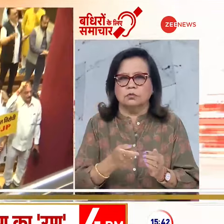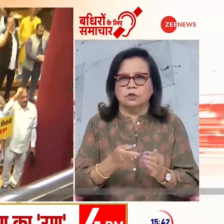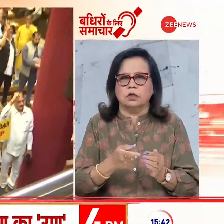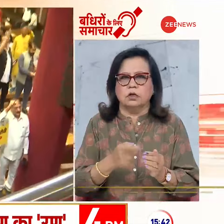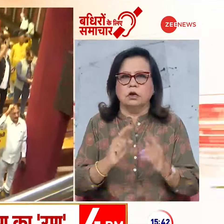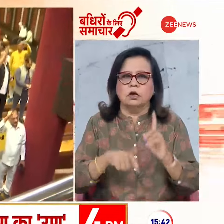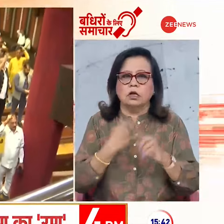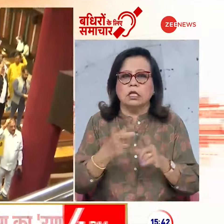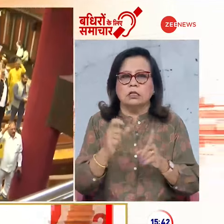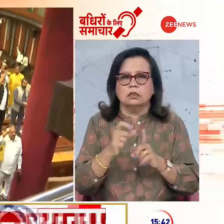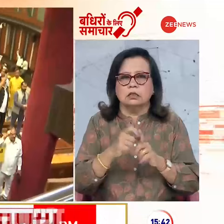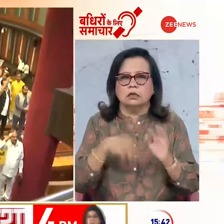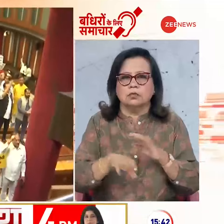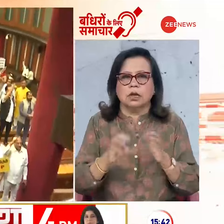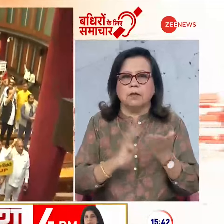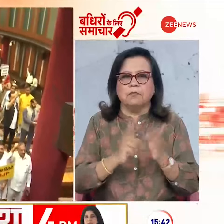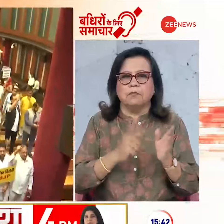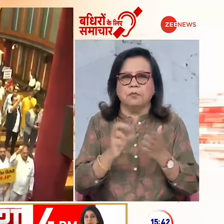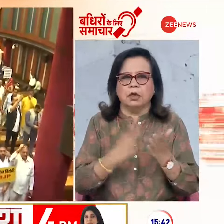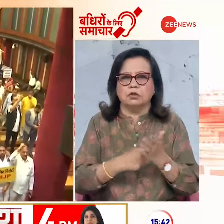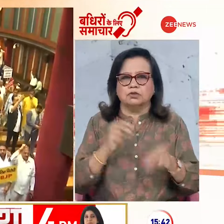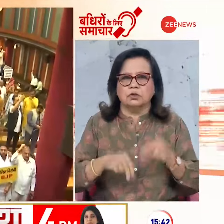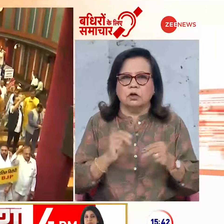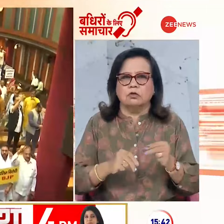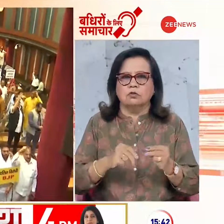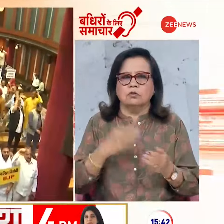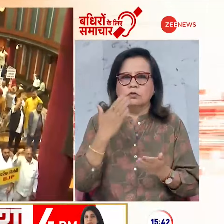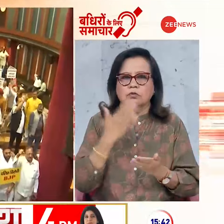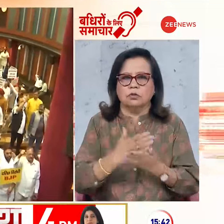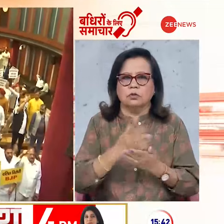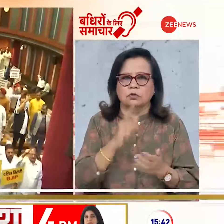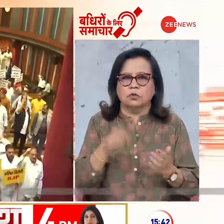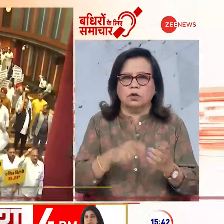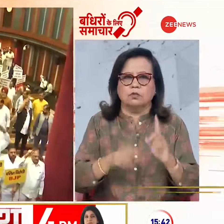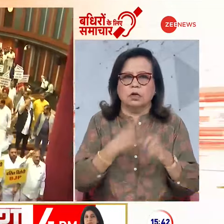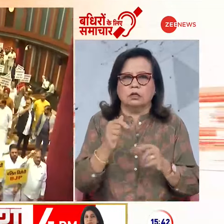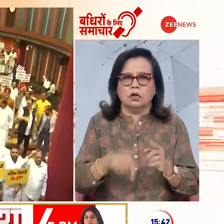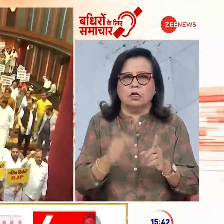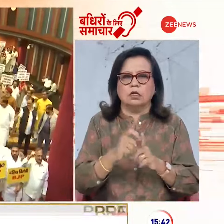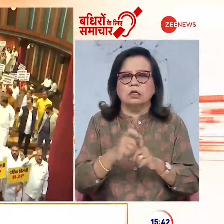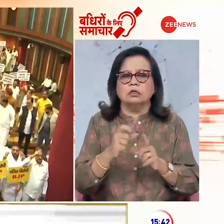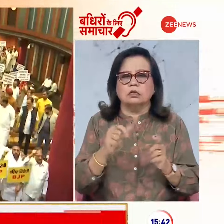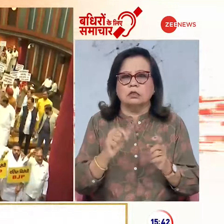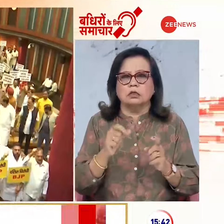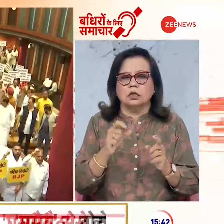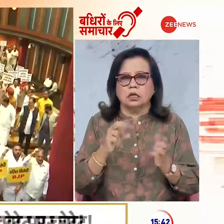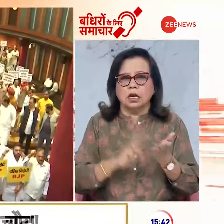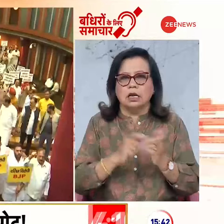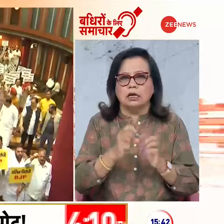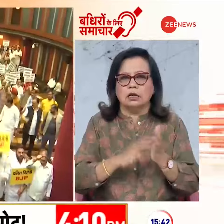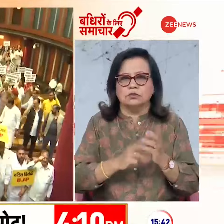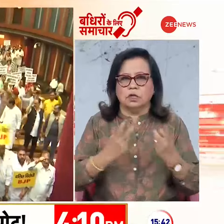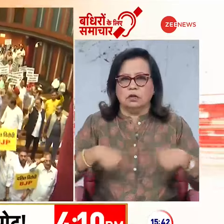विरोधी बताया है। दिल्ली में मेयर चुनाव स्थगित होने के बाद आज दिल्ली नगर निगम की